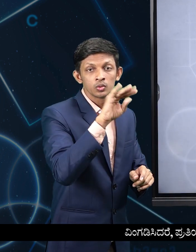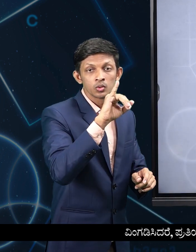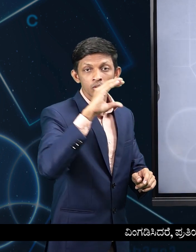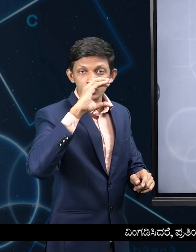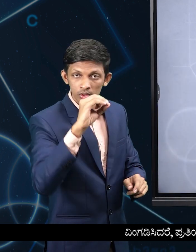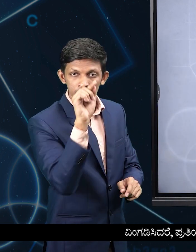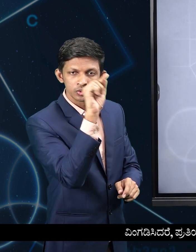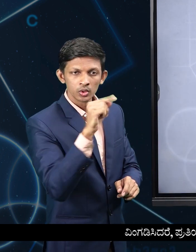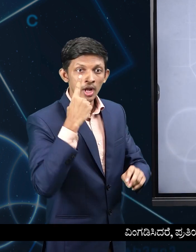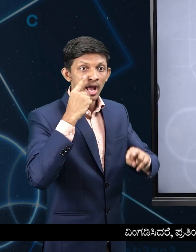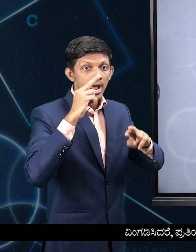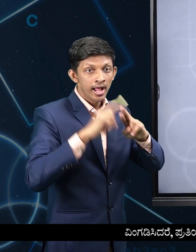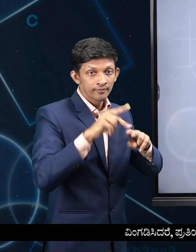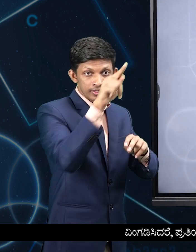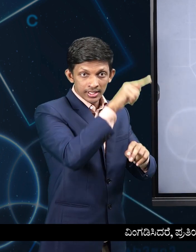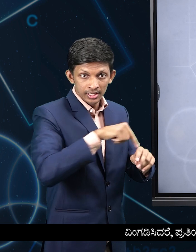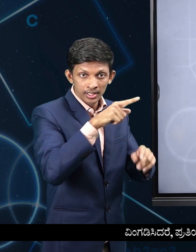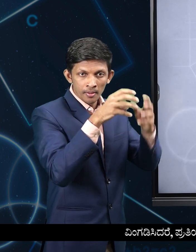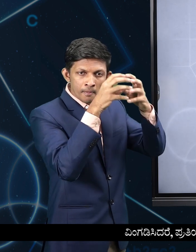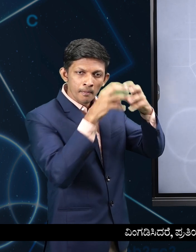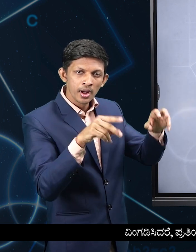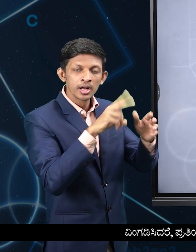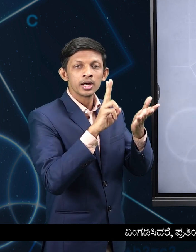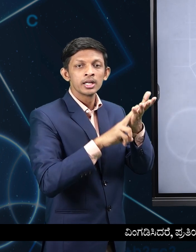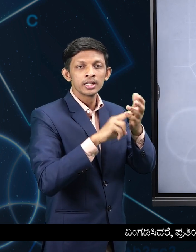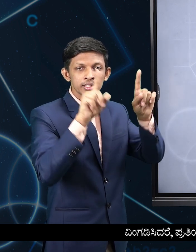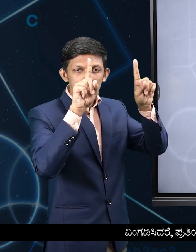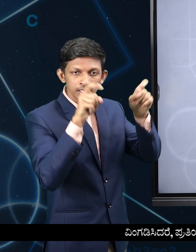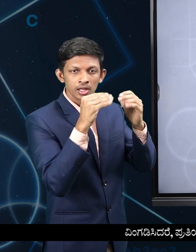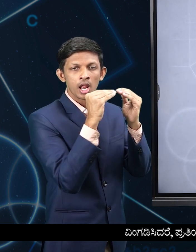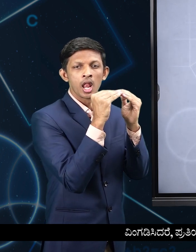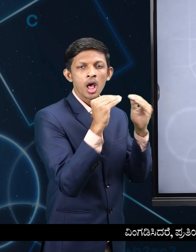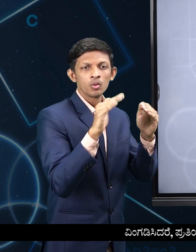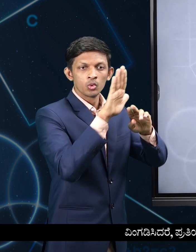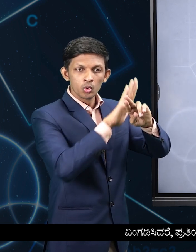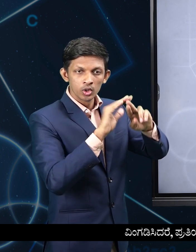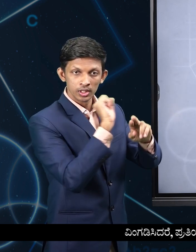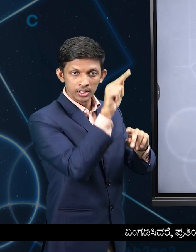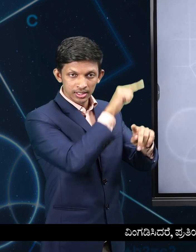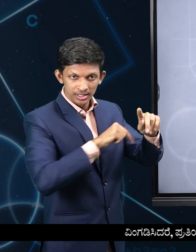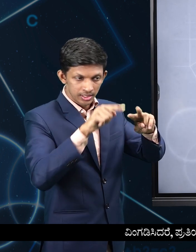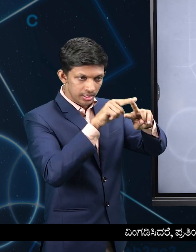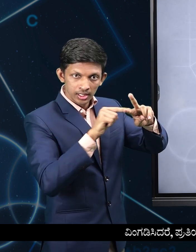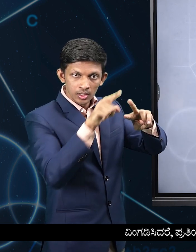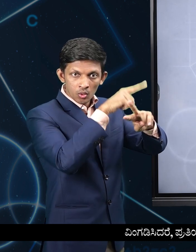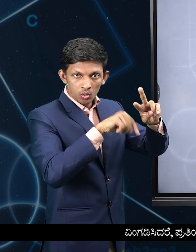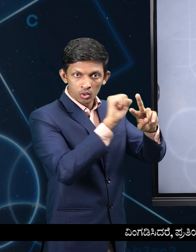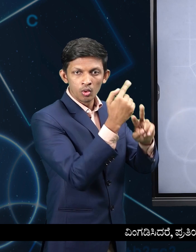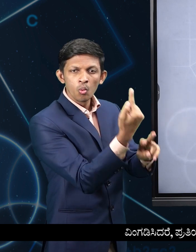ವೃತ್ತವನ್ನು n ಸಮಾನ ವಲಯಗಳಾಗಿ ವಿಂಗಡಿಸಿದರೆ ಪ್ರತಿಯೊಂದು ವಲಯಗಳ ಕೇಂದ್ರ ಕೋನವು θ ಡಿಗ್ರಿ